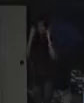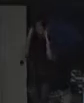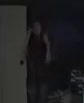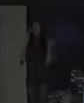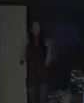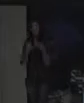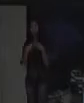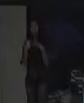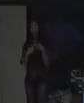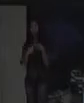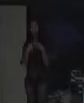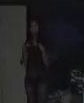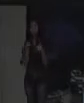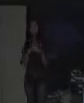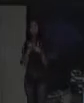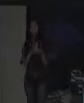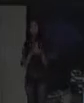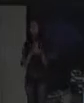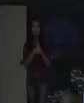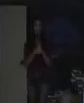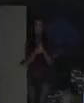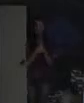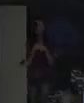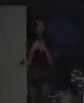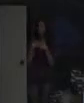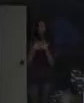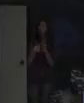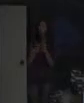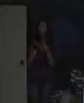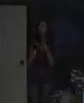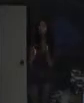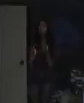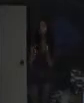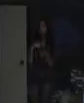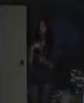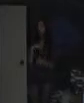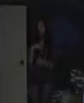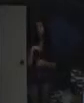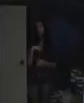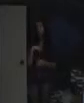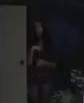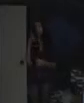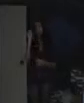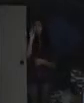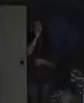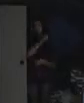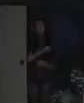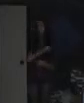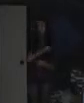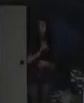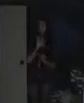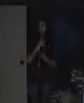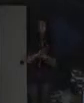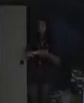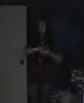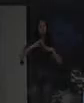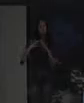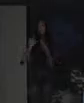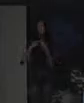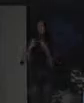uma, qualquer comércio regular que tenha naquele endereço tem uma complicação burocrática enorme com a